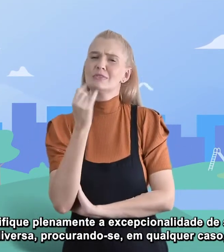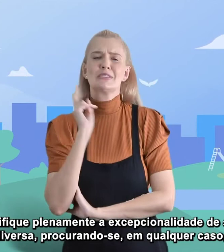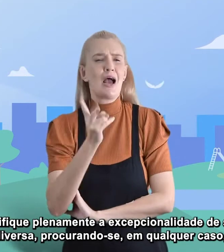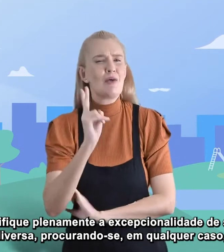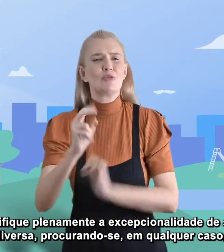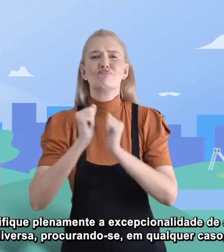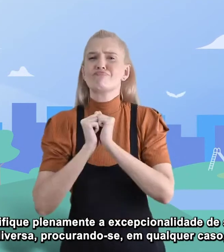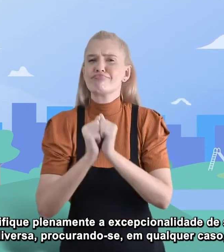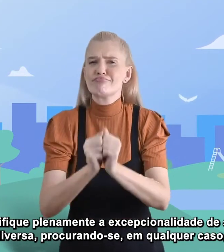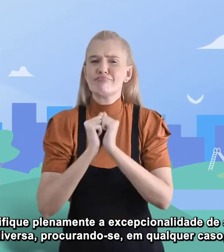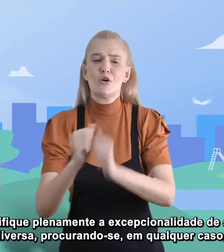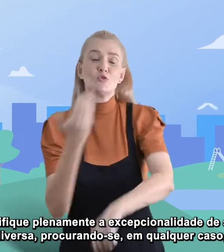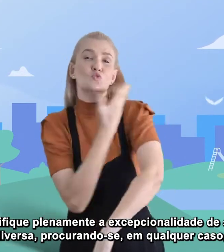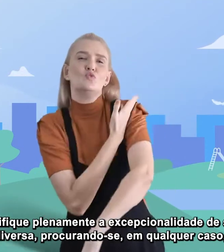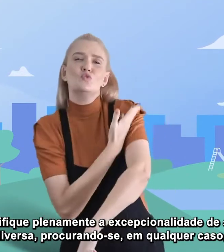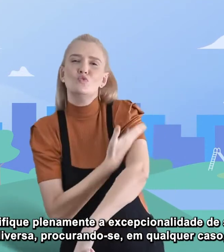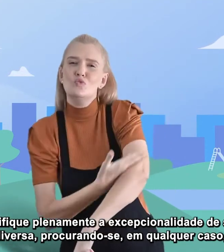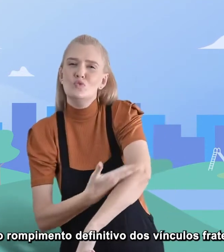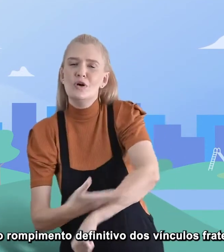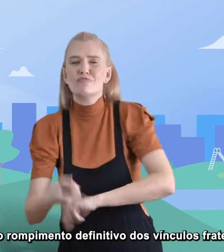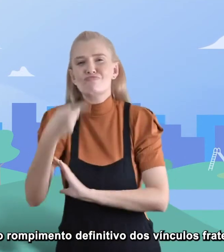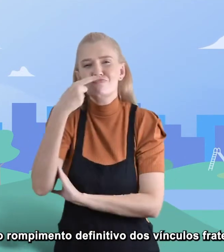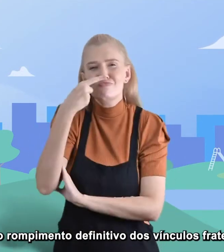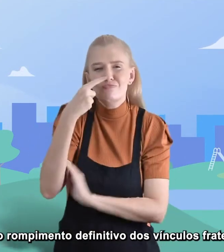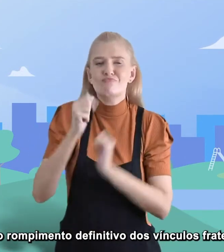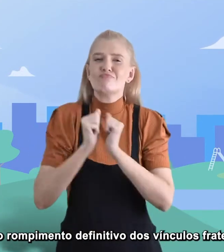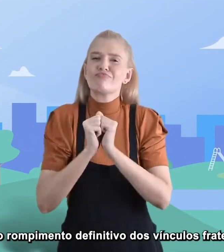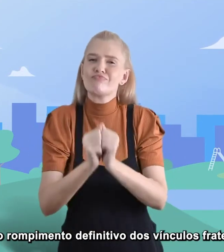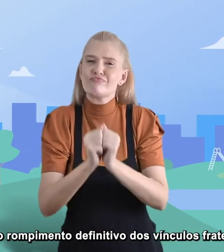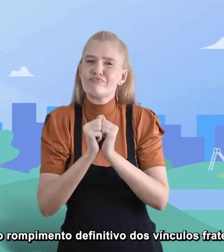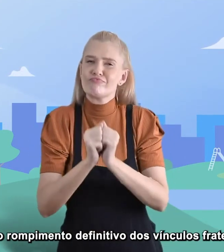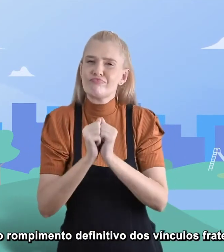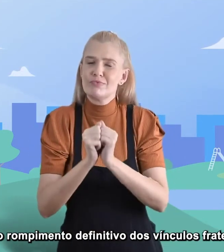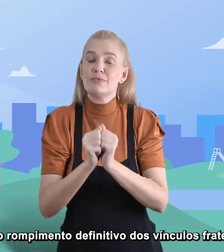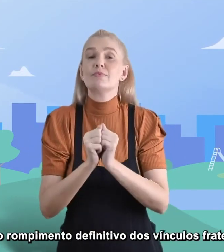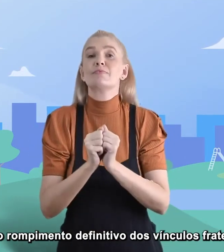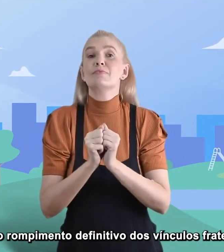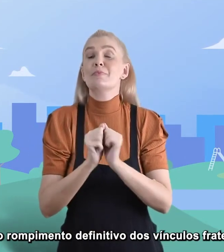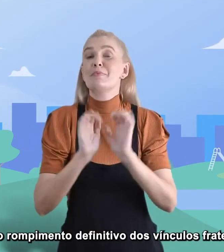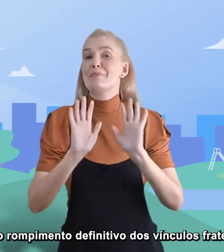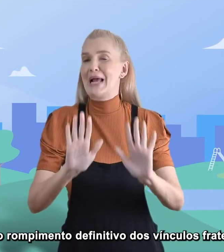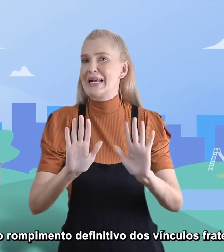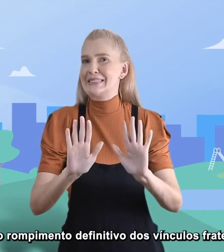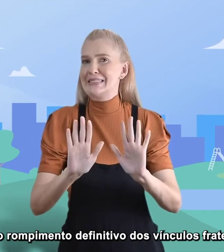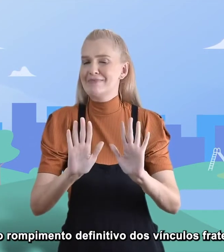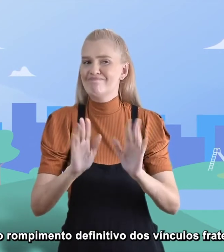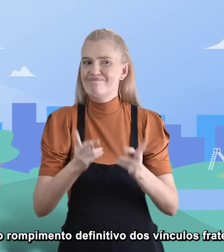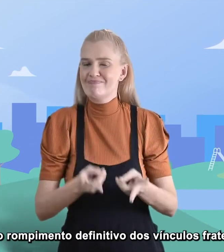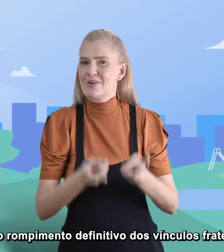procurando-se, em qualquer caso, evitar o rompimento definitivo dos vínculos fraternais.